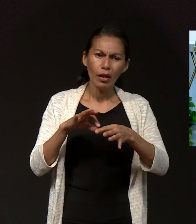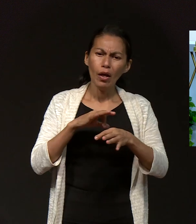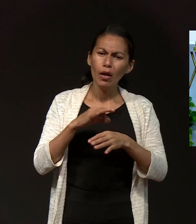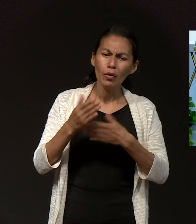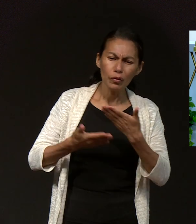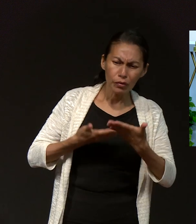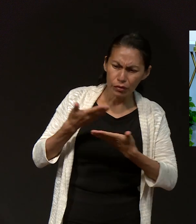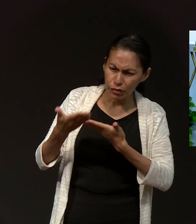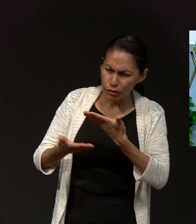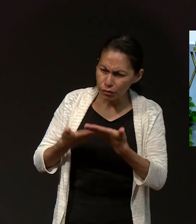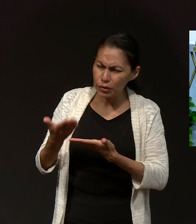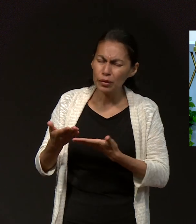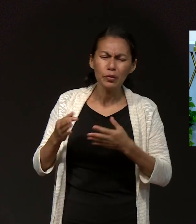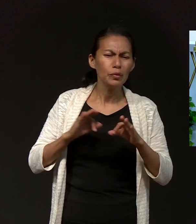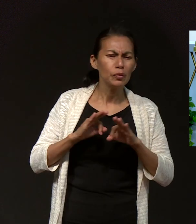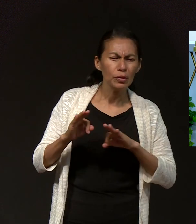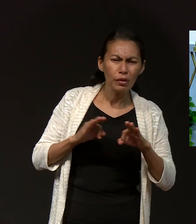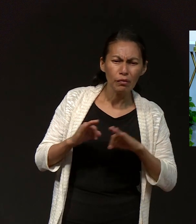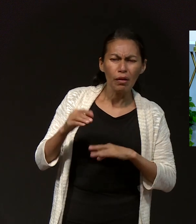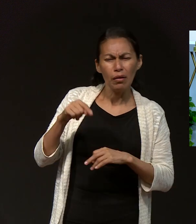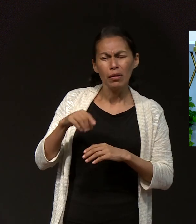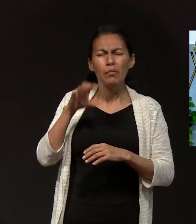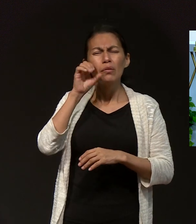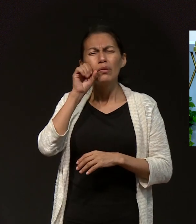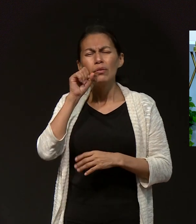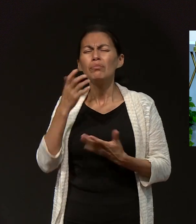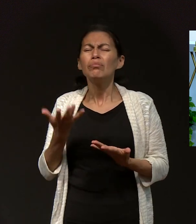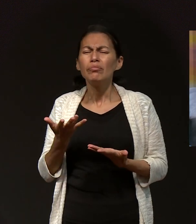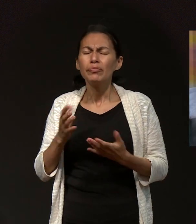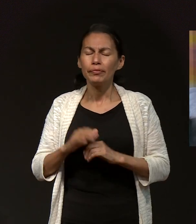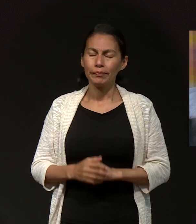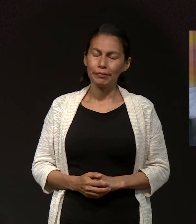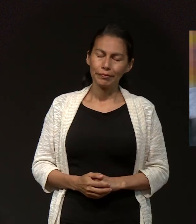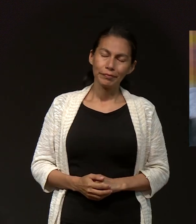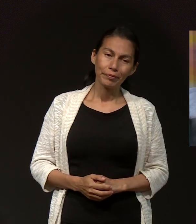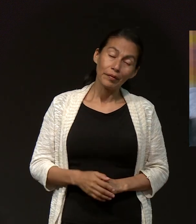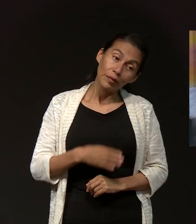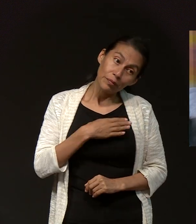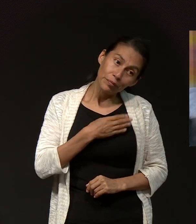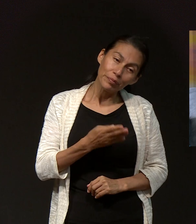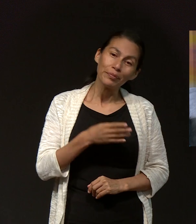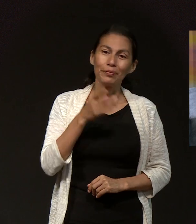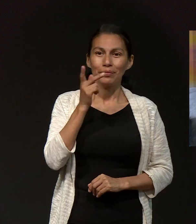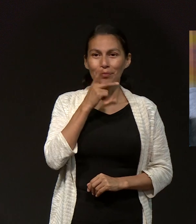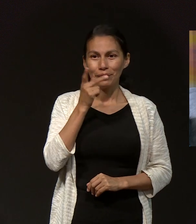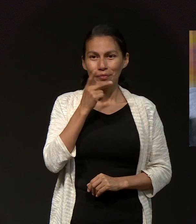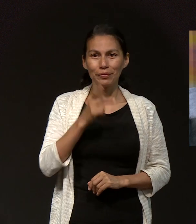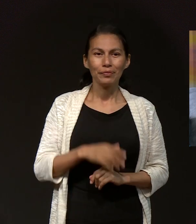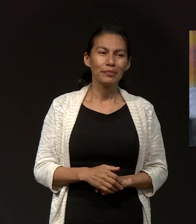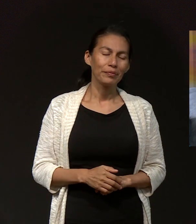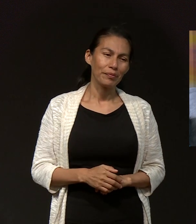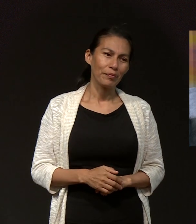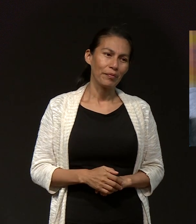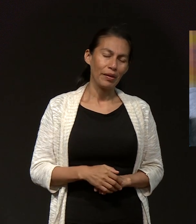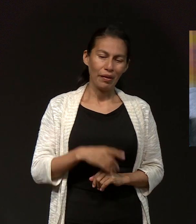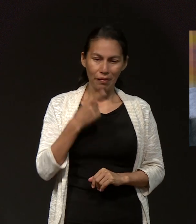aún su servicio en esta zona de Montemorelos, ¿no? Pues bueno, pastor, mire,